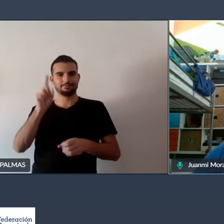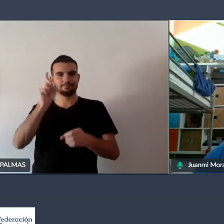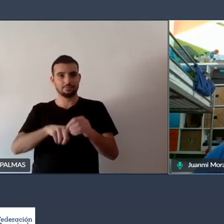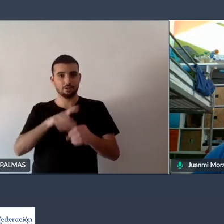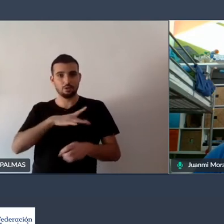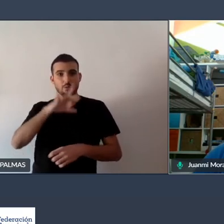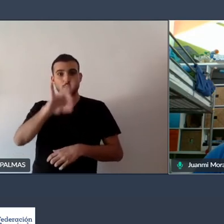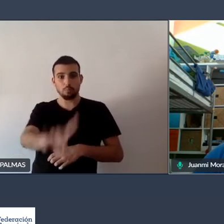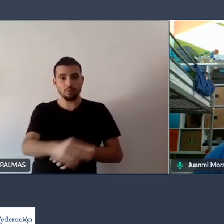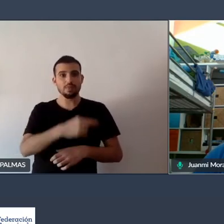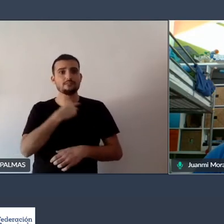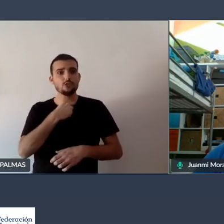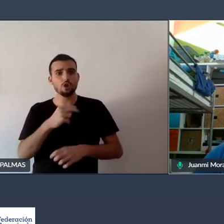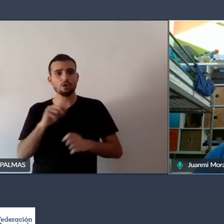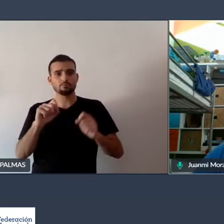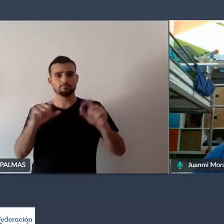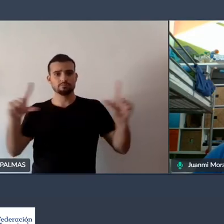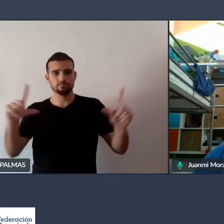el micro?